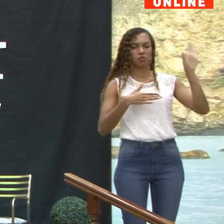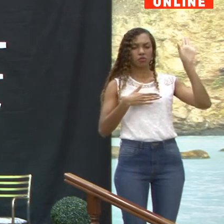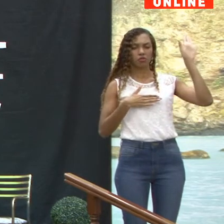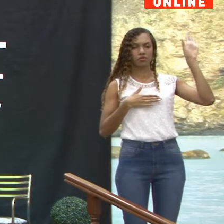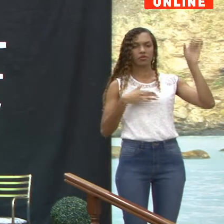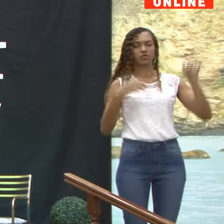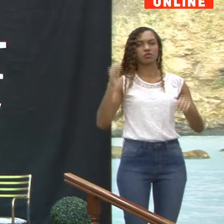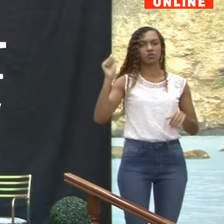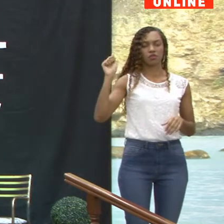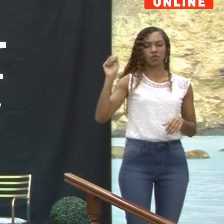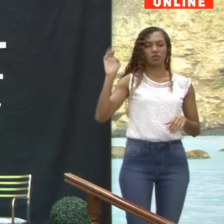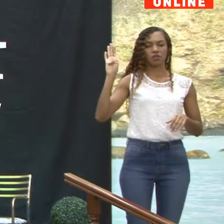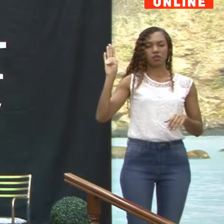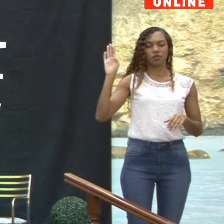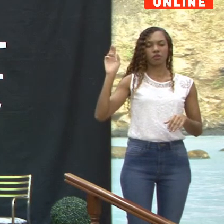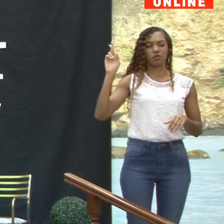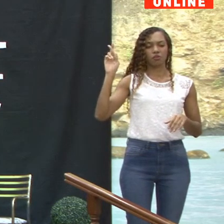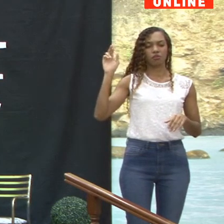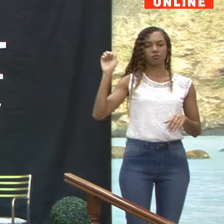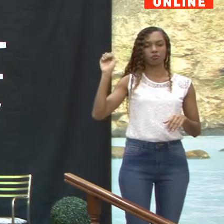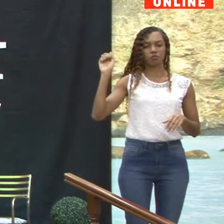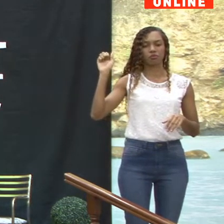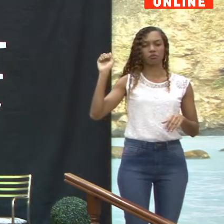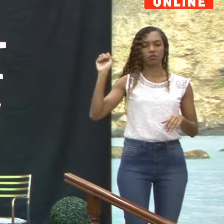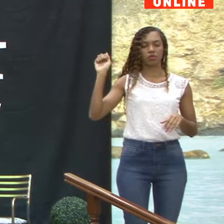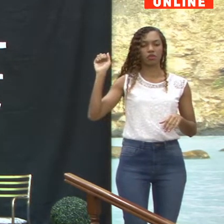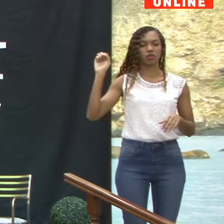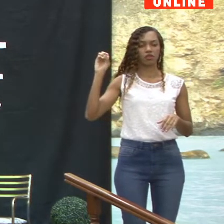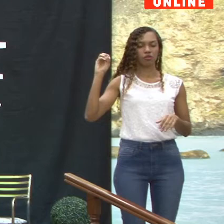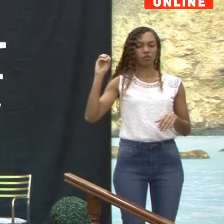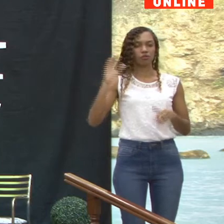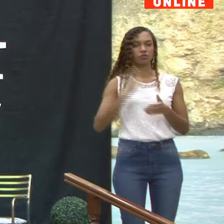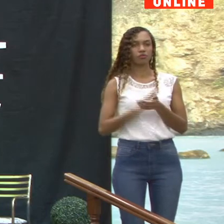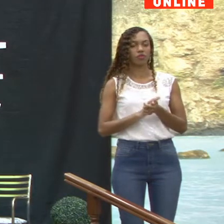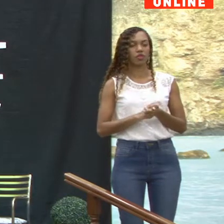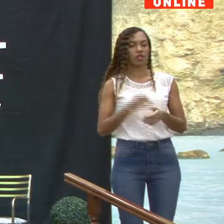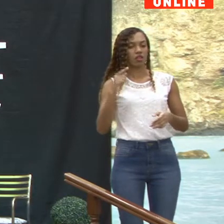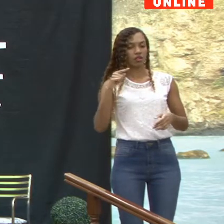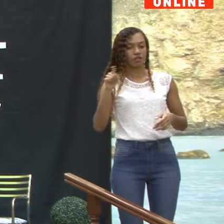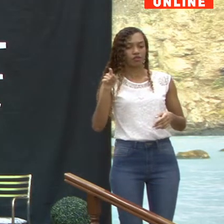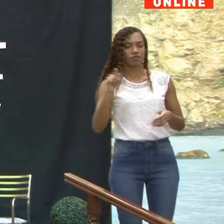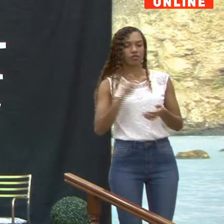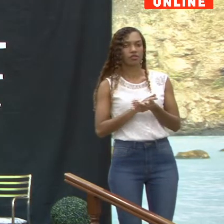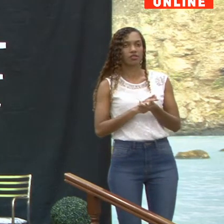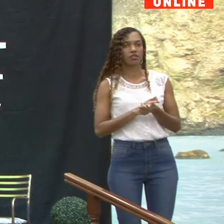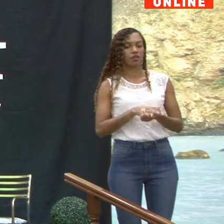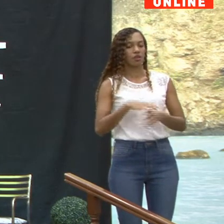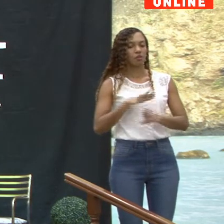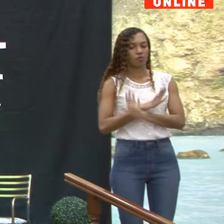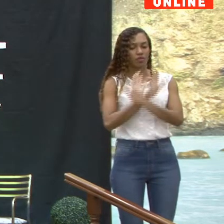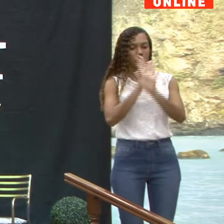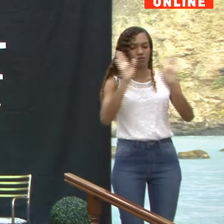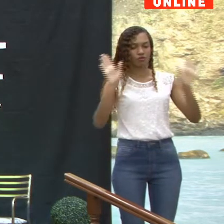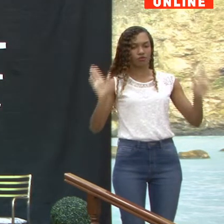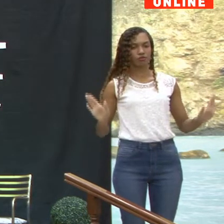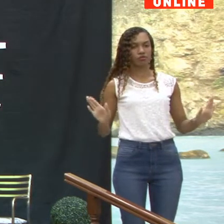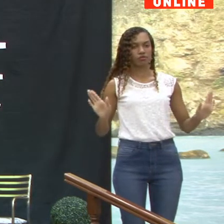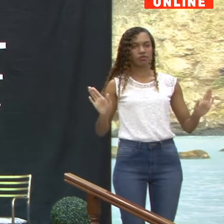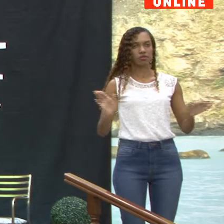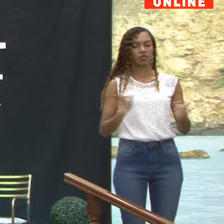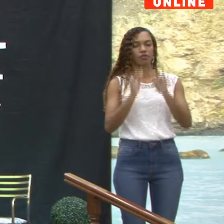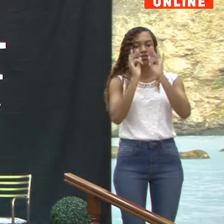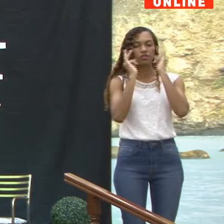Abraão: em ti serão benditas todas as famílias da terra. A sua família, ela está debaixo